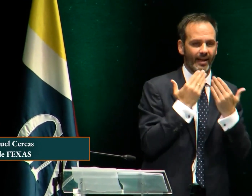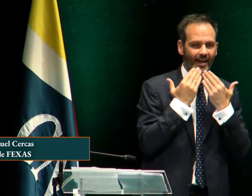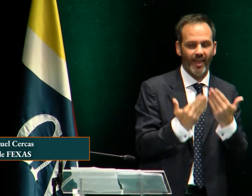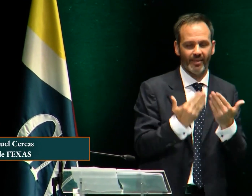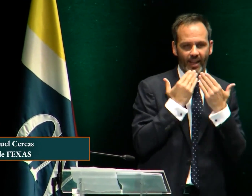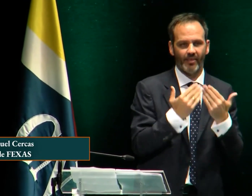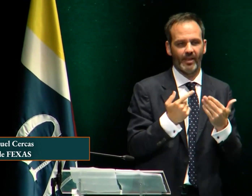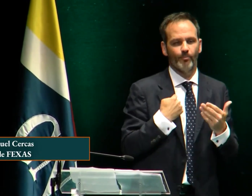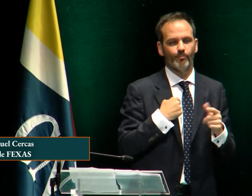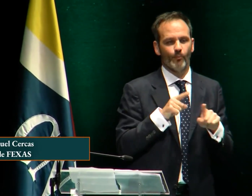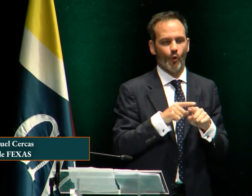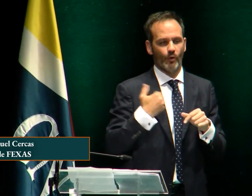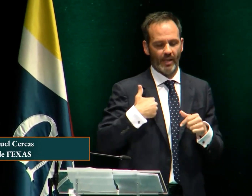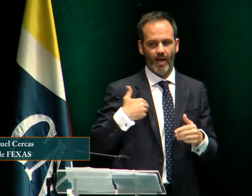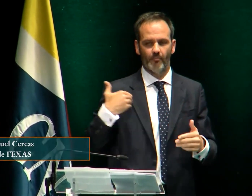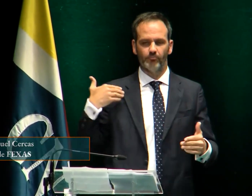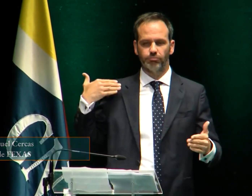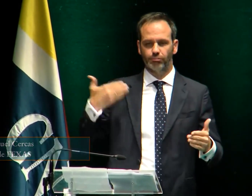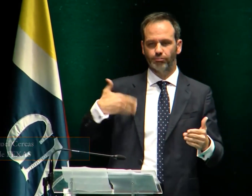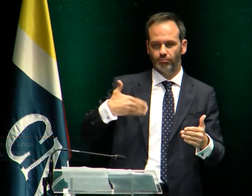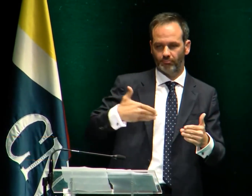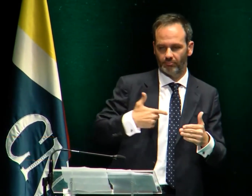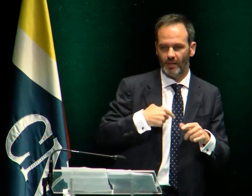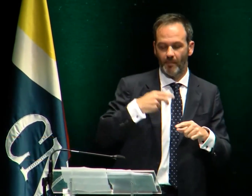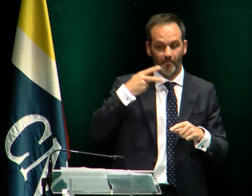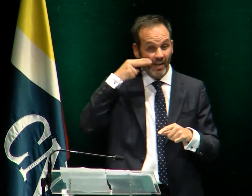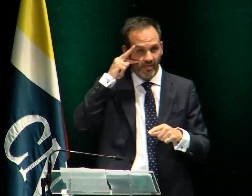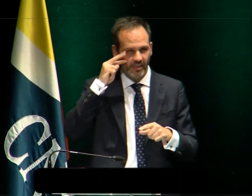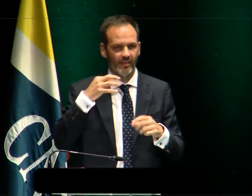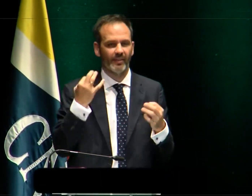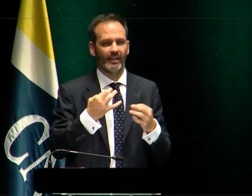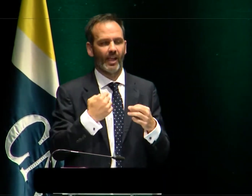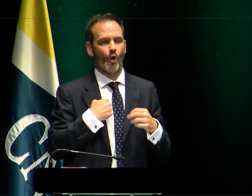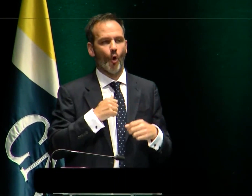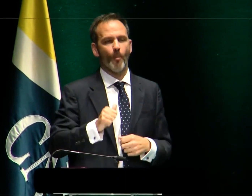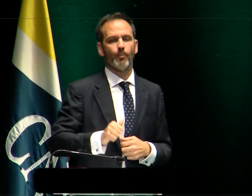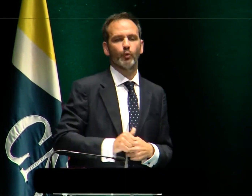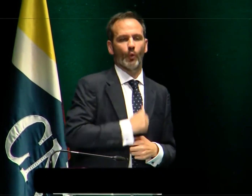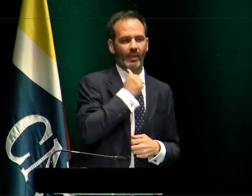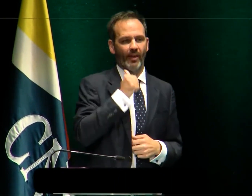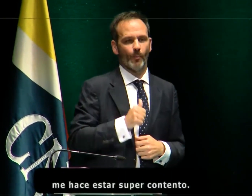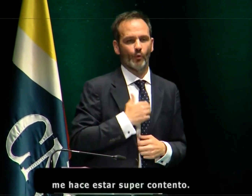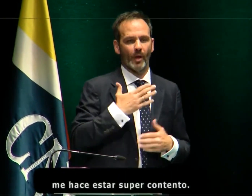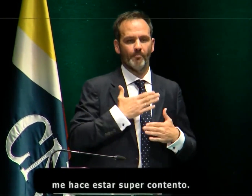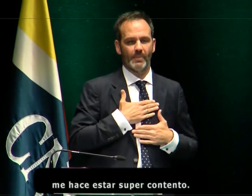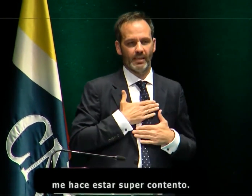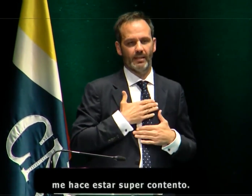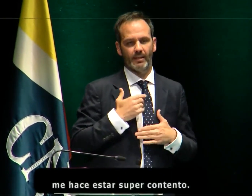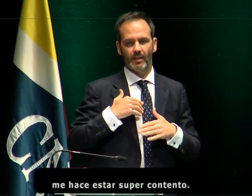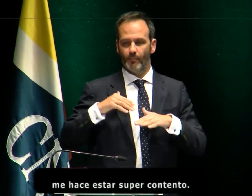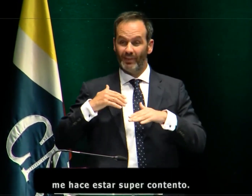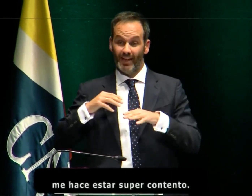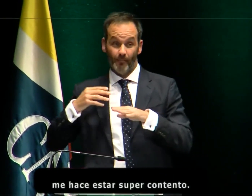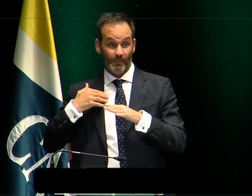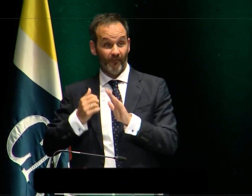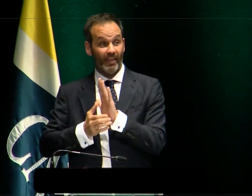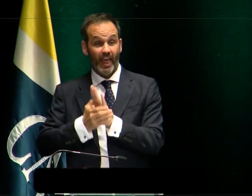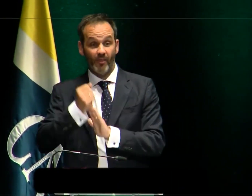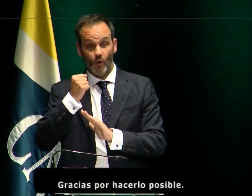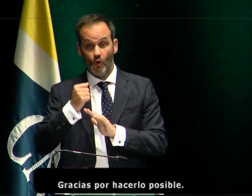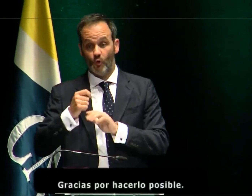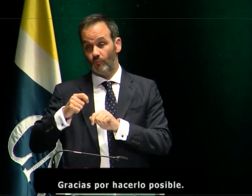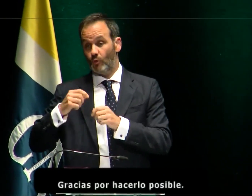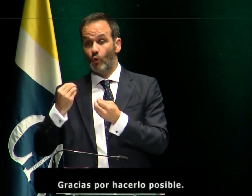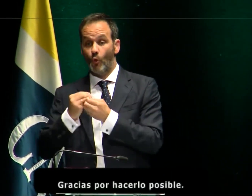Congreso, gracias de verdad por hacerlo posible. Llevamos muchísimo tiempo trabajando, es una experiencia y una oportunidad para